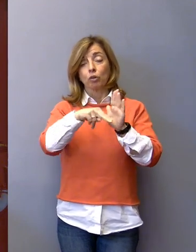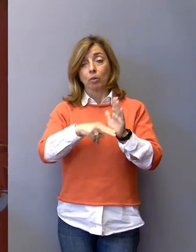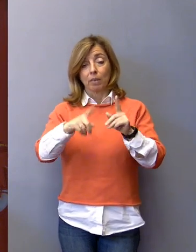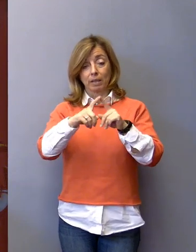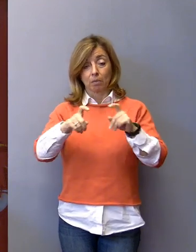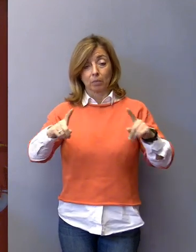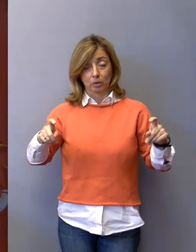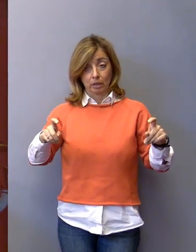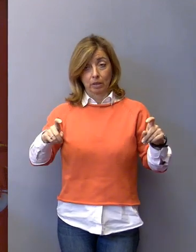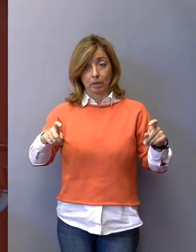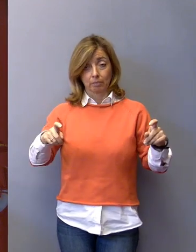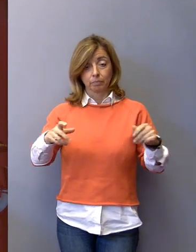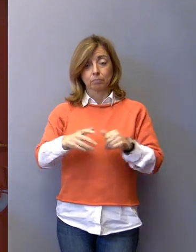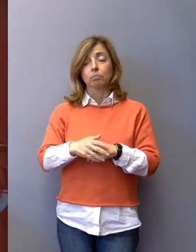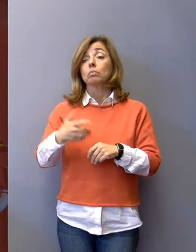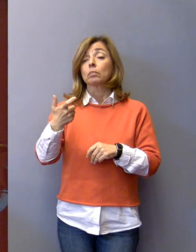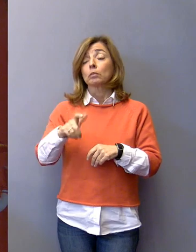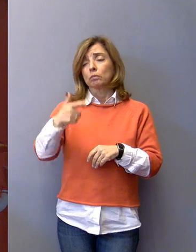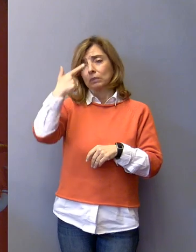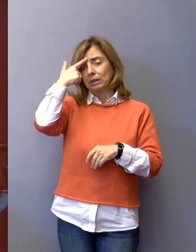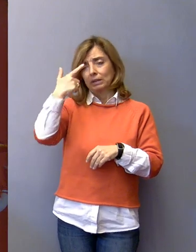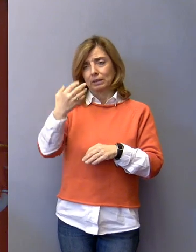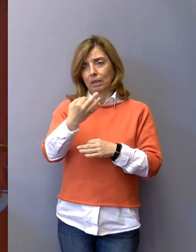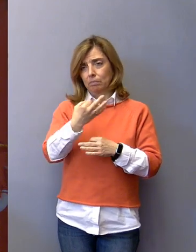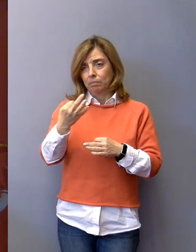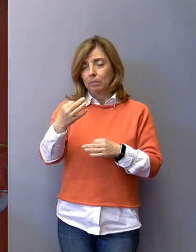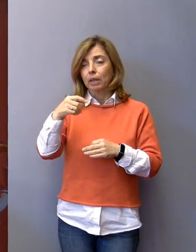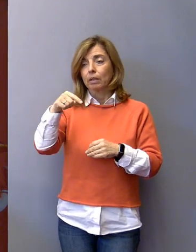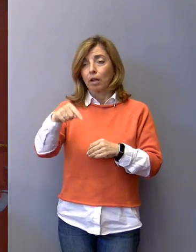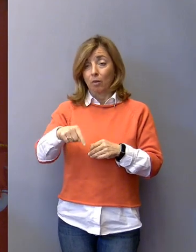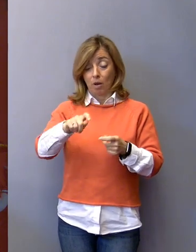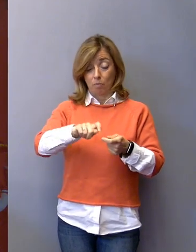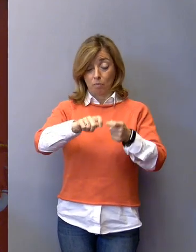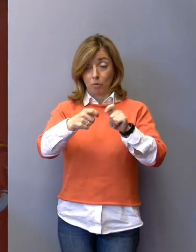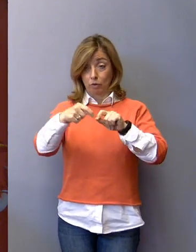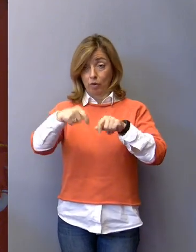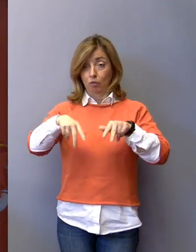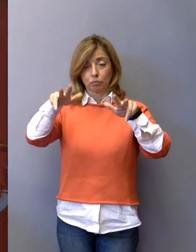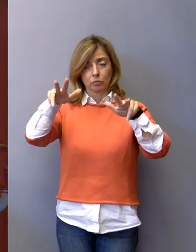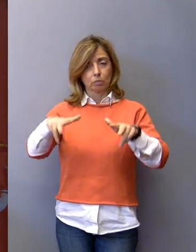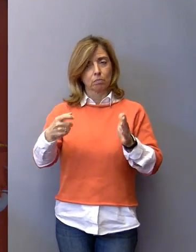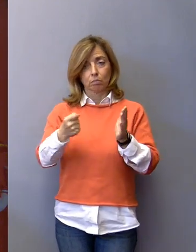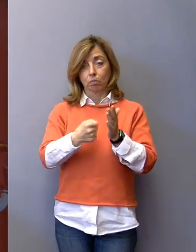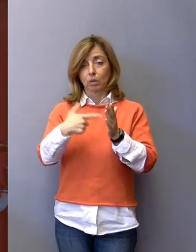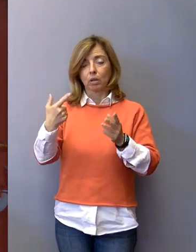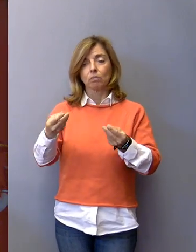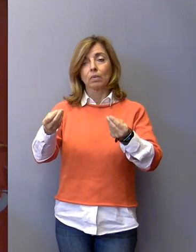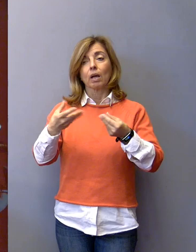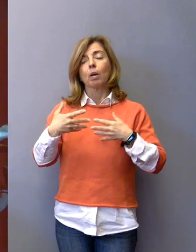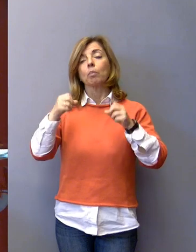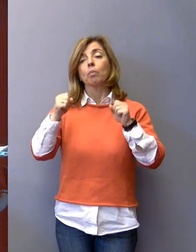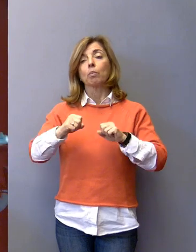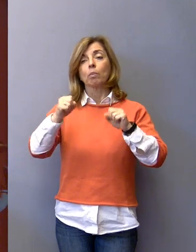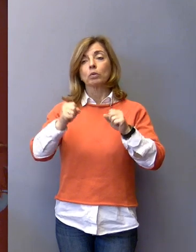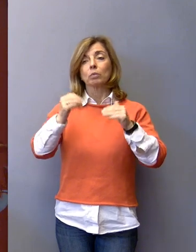sappiamo per certo che questa modifica che andiamo a provare oggi è fondamentale per consentirci di derogare